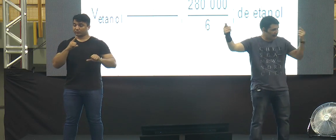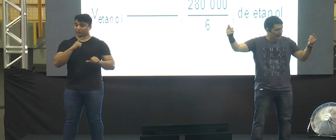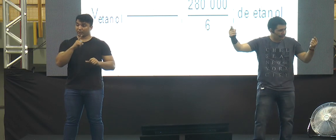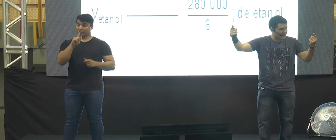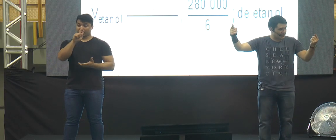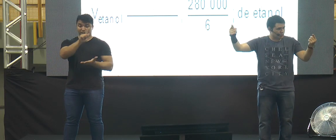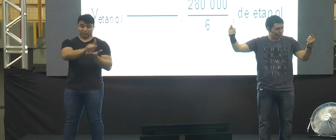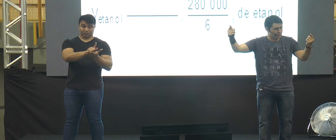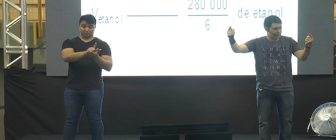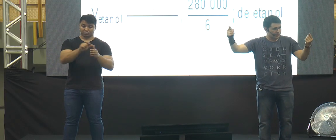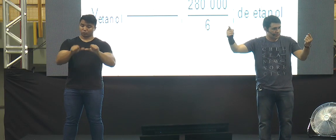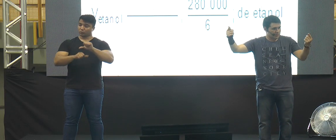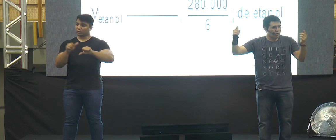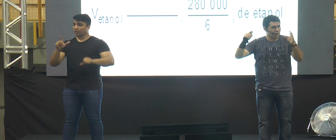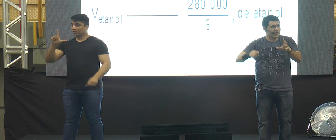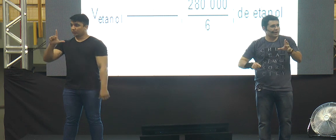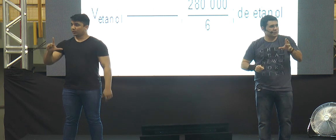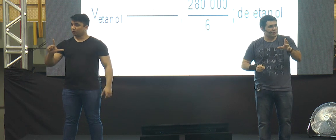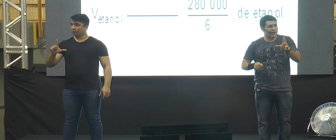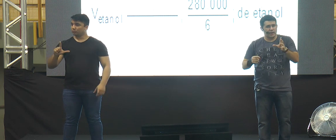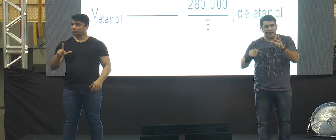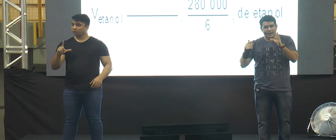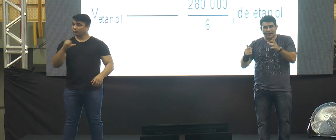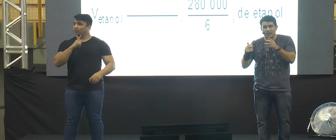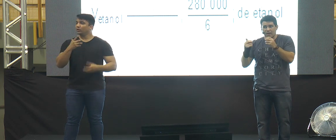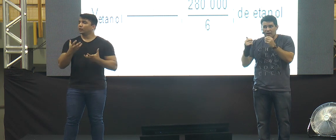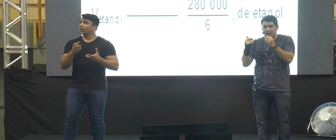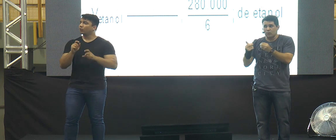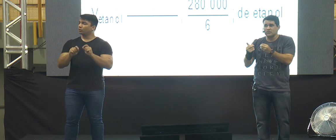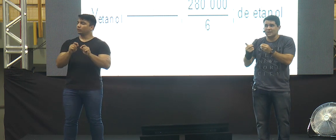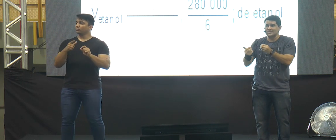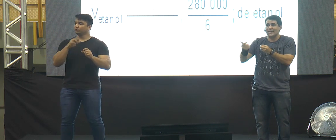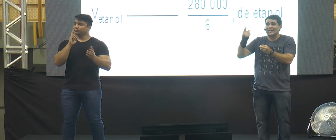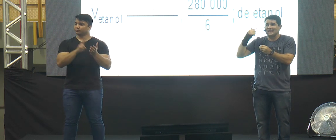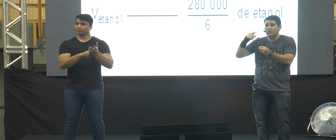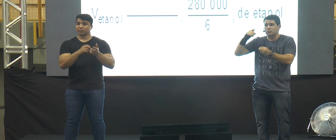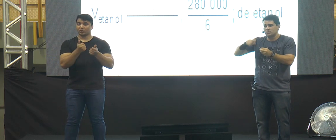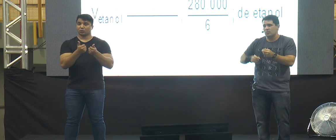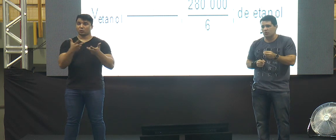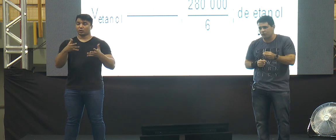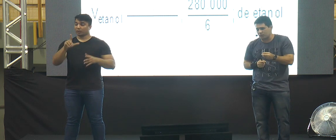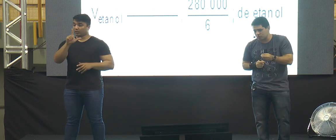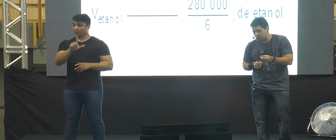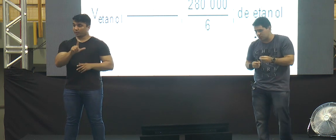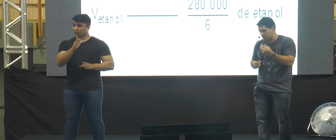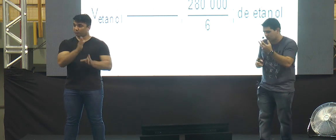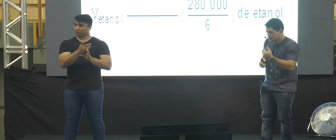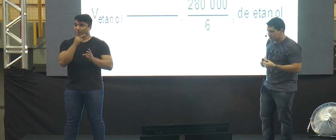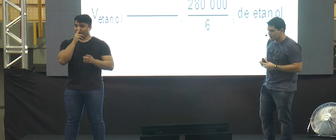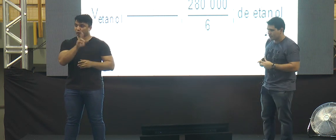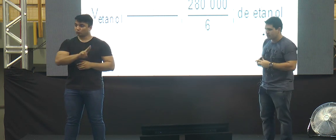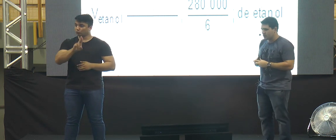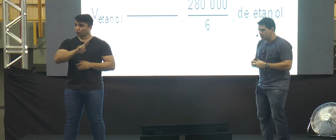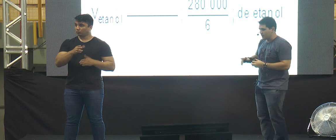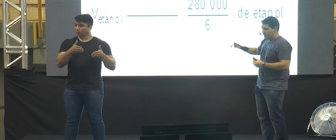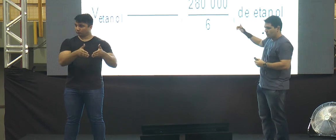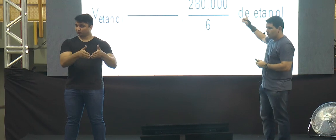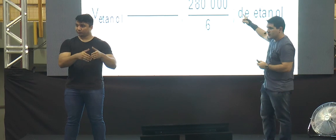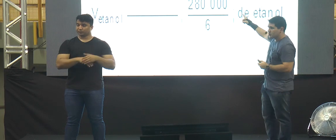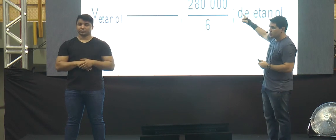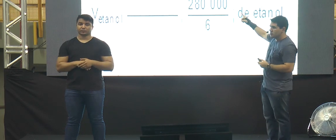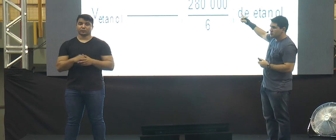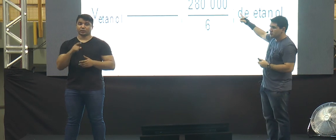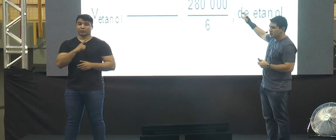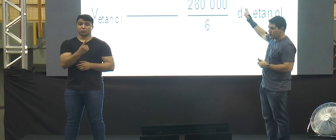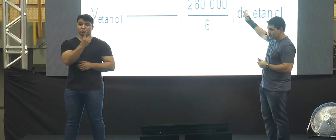grama para litro. Porque o que a questão quer? Ela quer a quantidade em litros de álcool que foi consumido. Então, o que eu tenho? Ó,